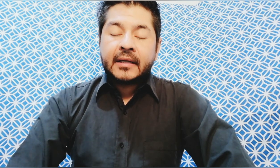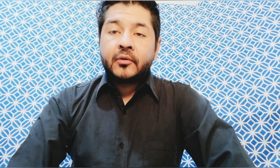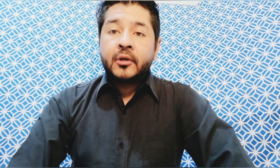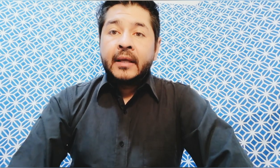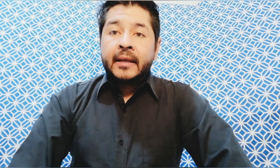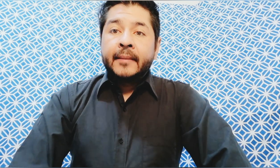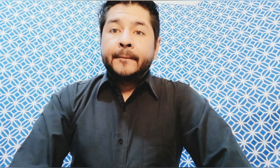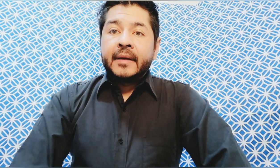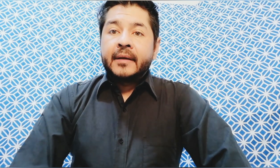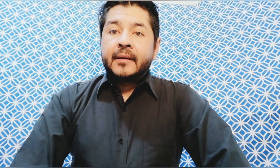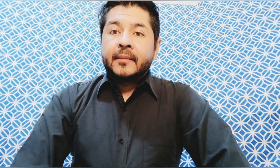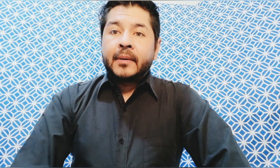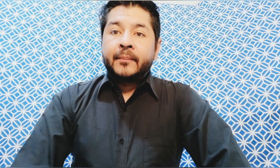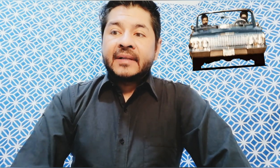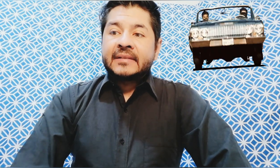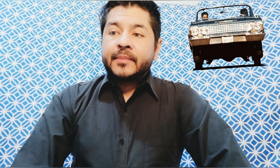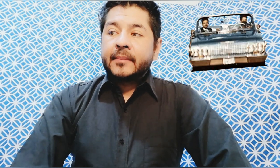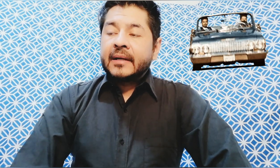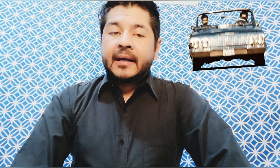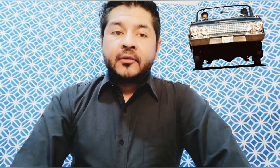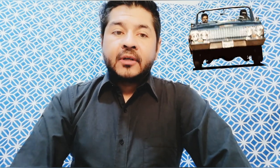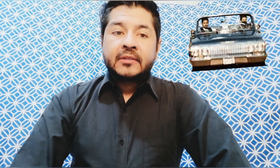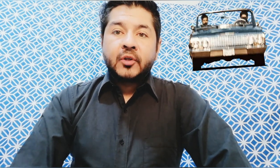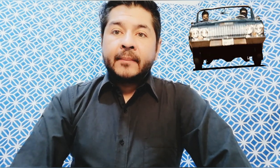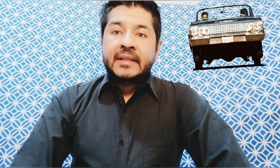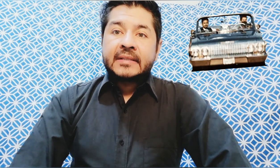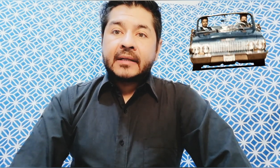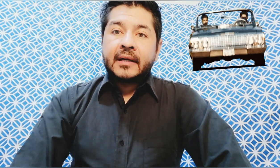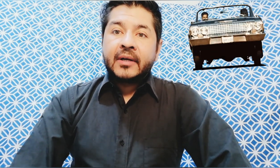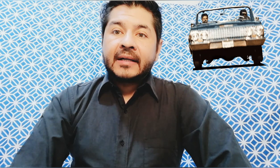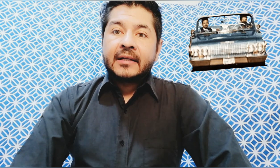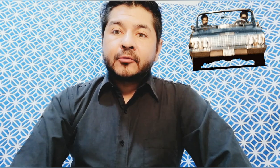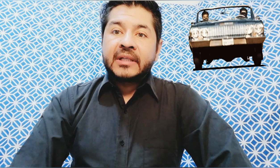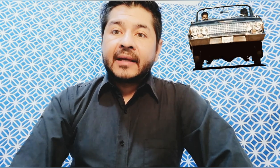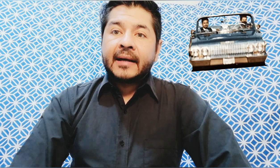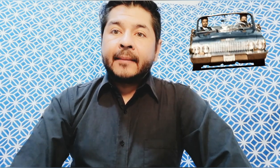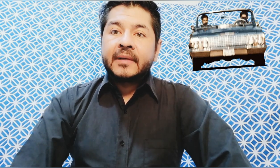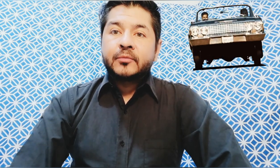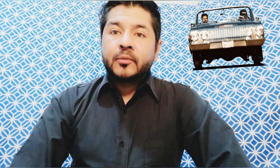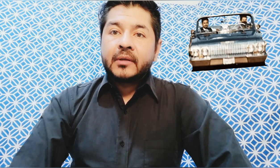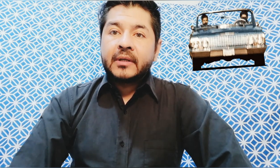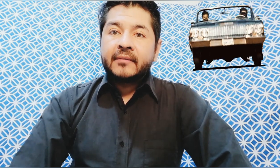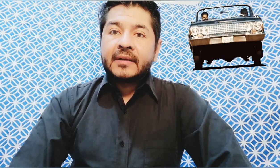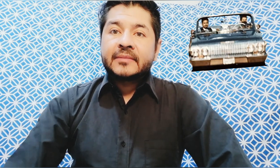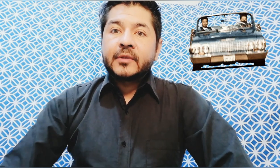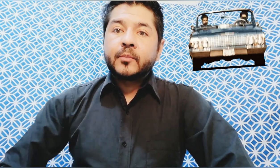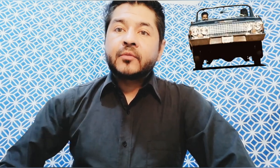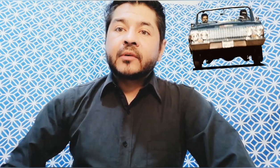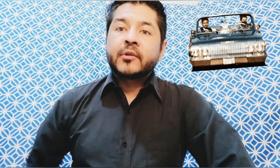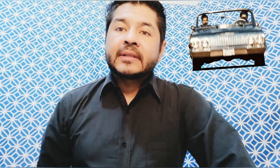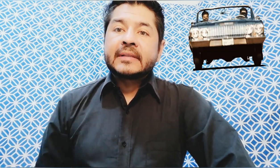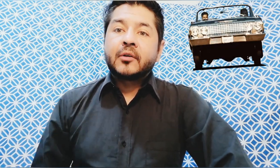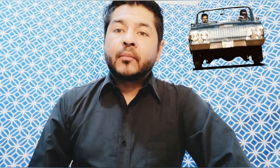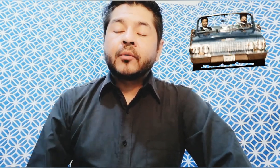checarlo. Papás de primer grado que solamente se agregaron a Classroom y ya jamás volvieron a ver, les pido, por favor, que se